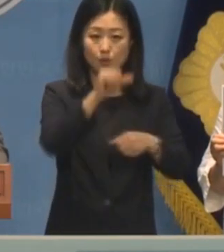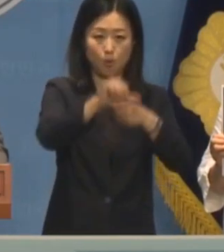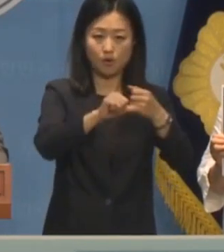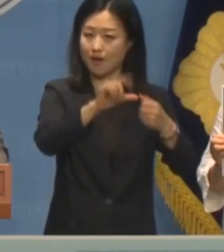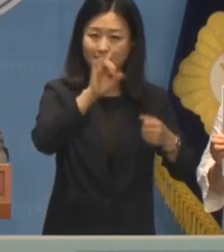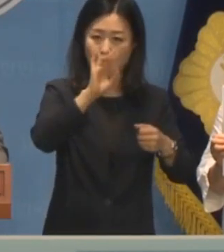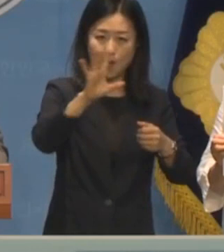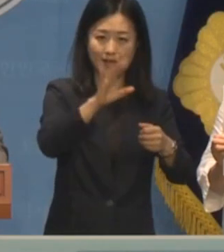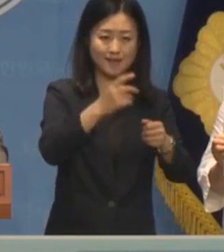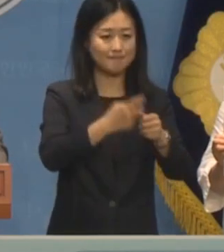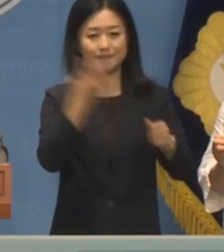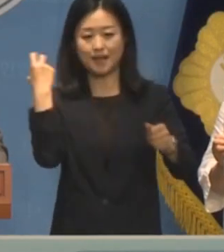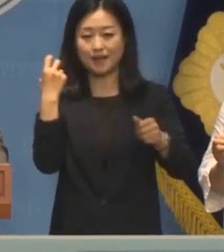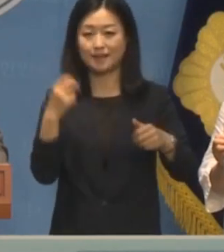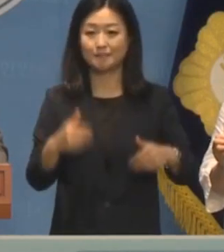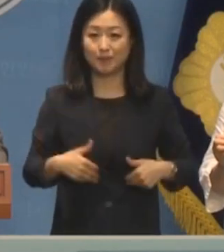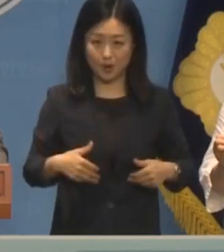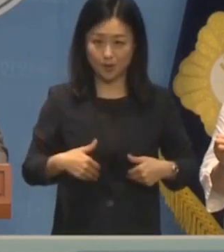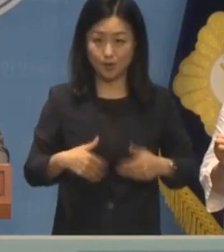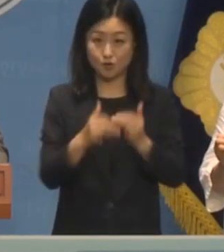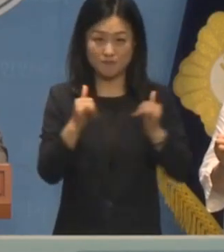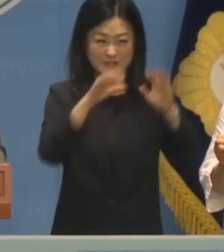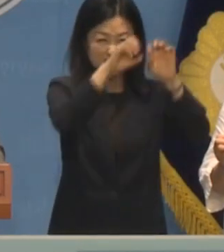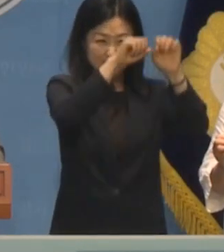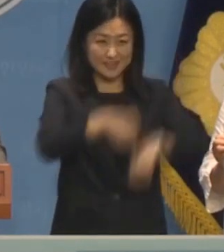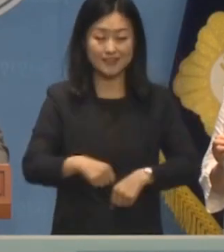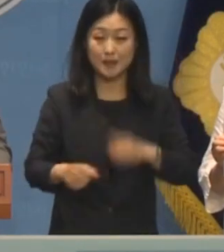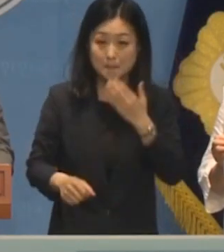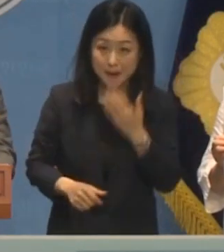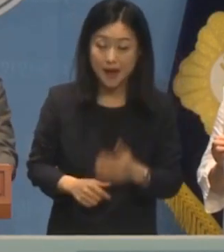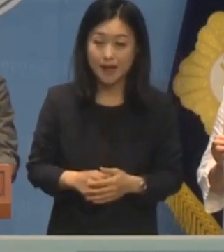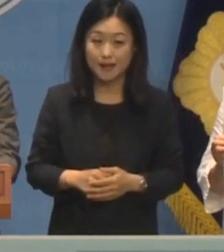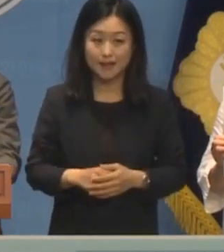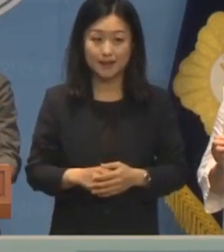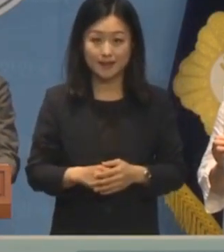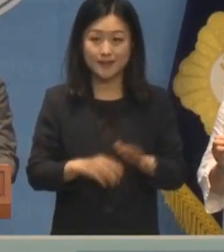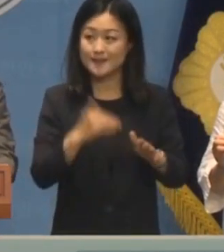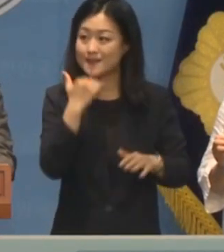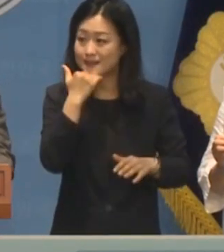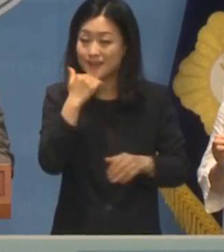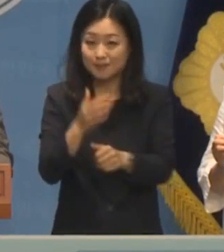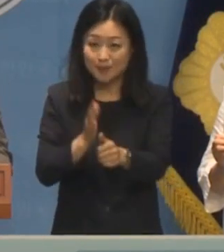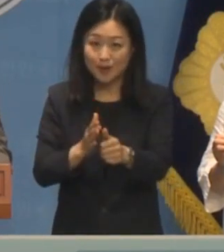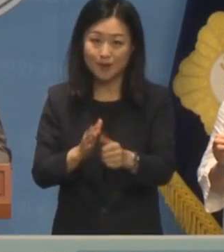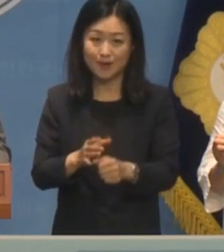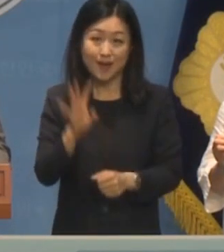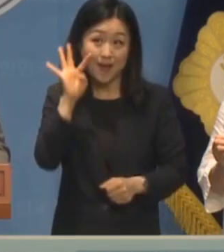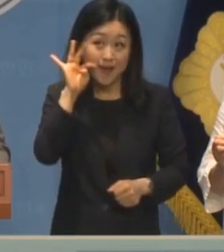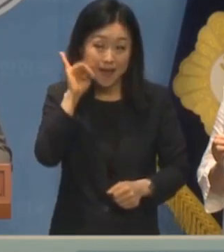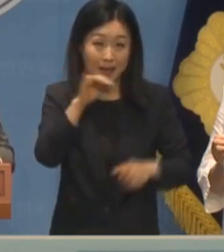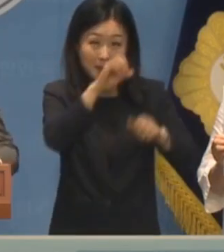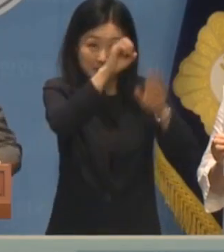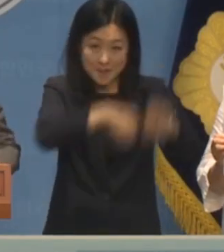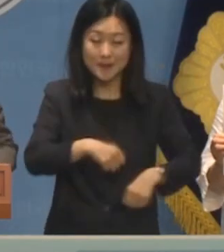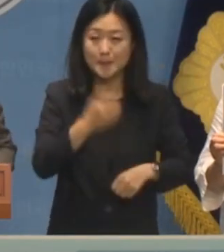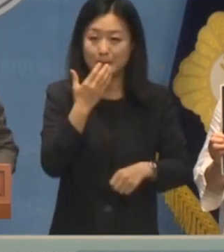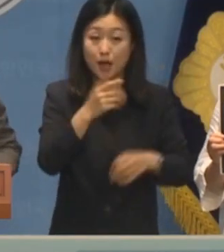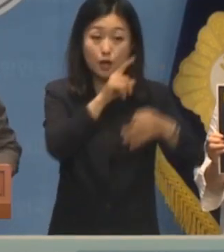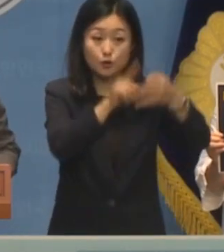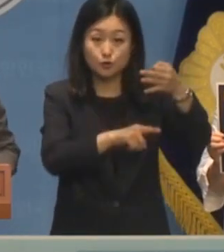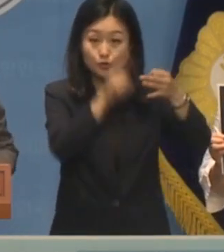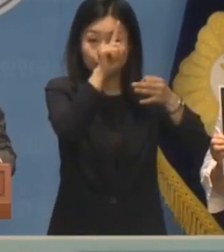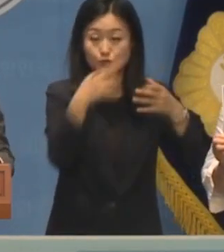겁니다. 국민들이 끌어내릴 겁니다. 얼마 남지 않았습니다. 위기감을 느낀